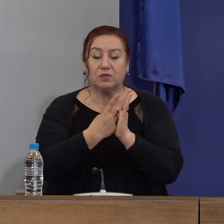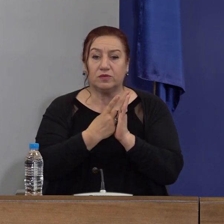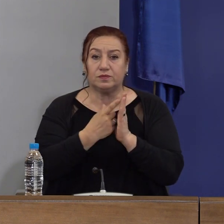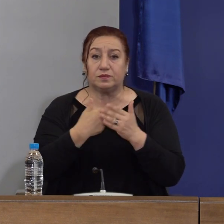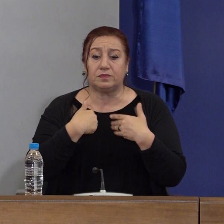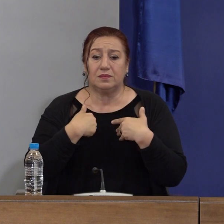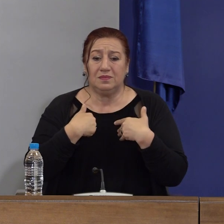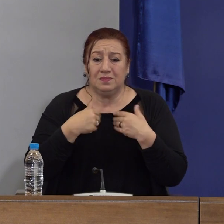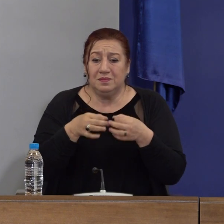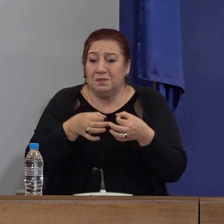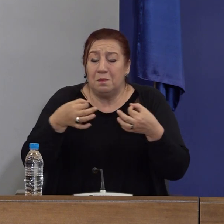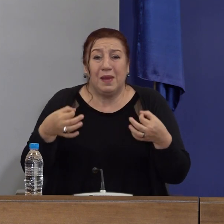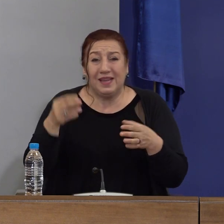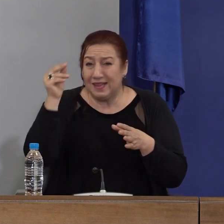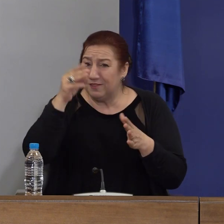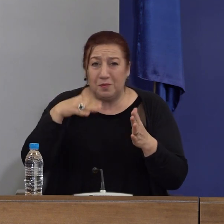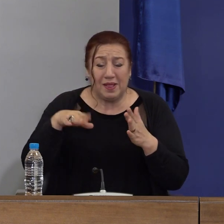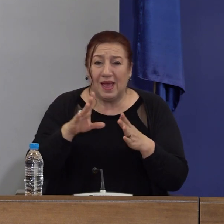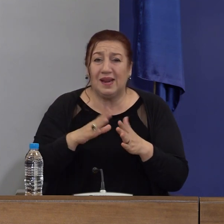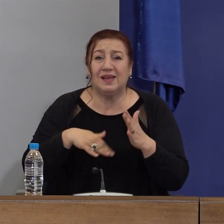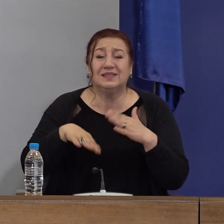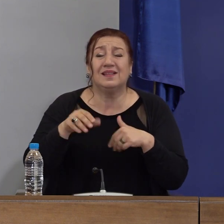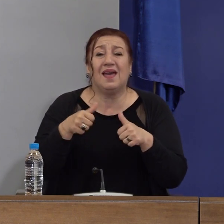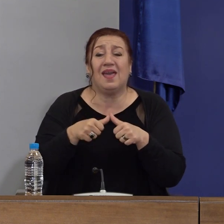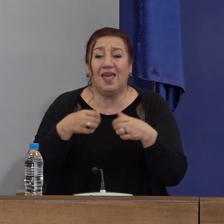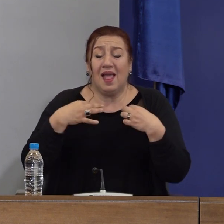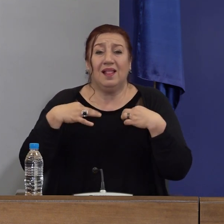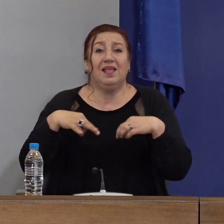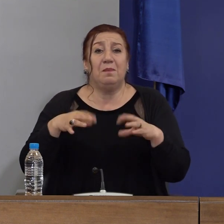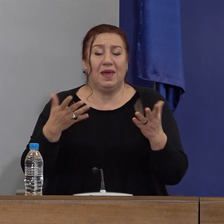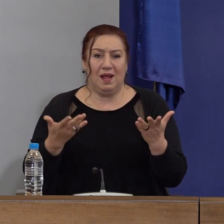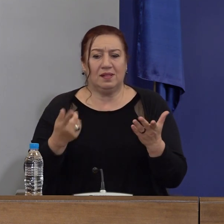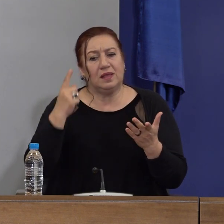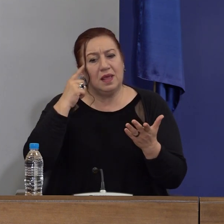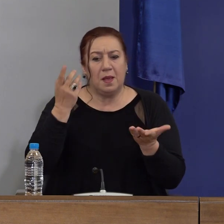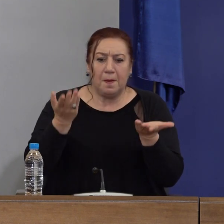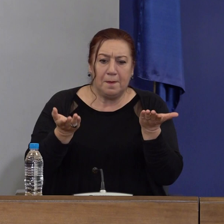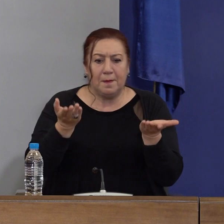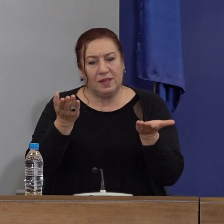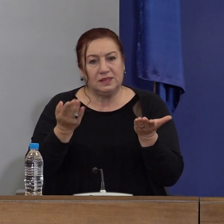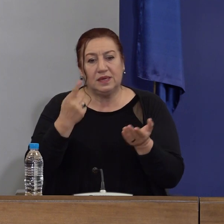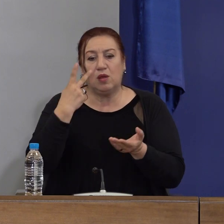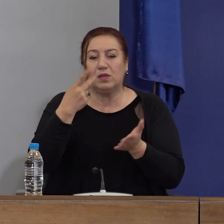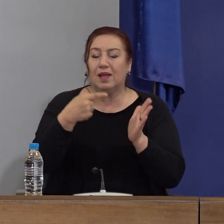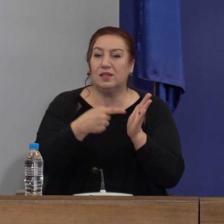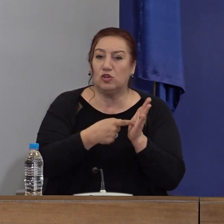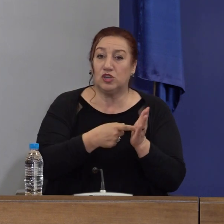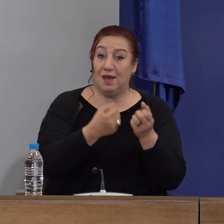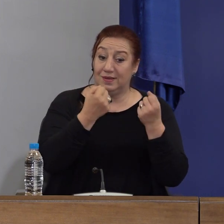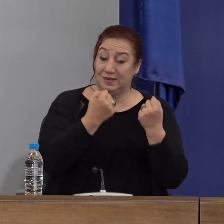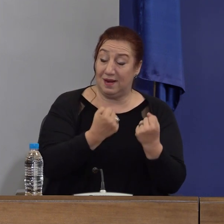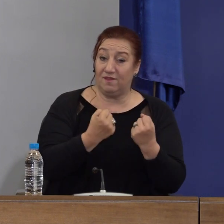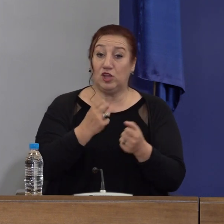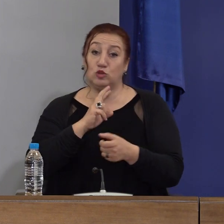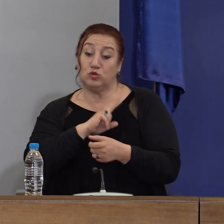са най-либералните мерки. Те са либерални и балансирани от гледна точка на здравни, социални и икономически